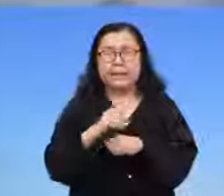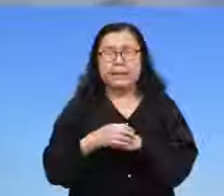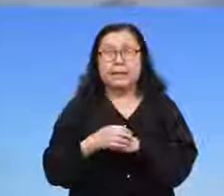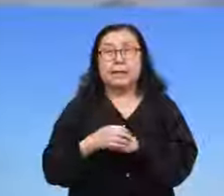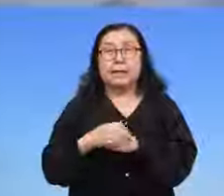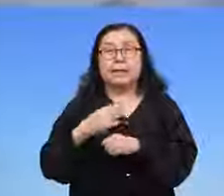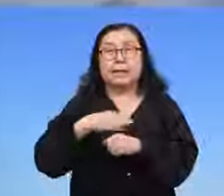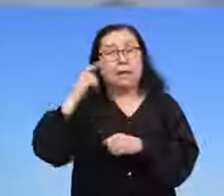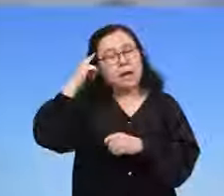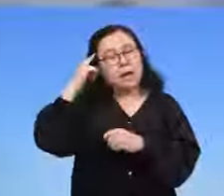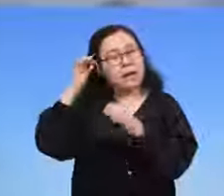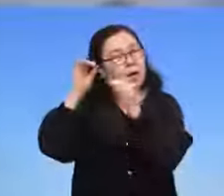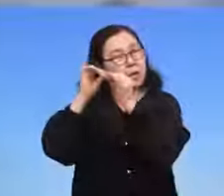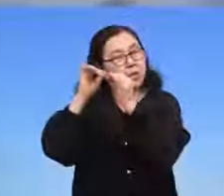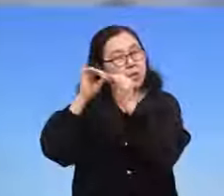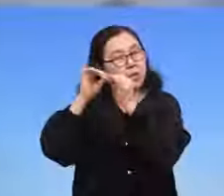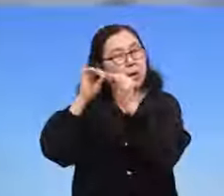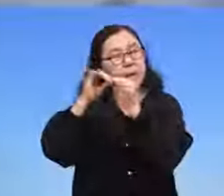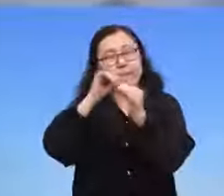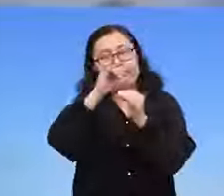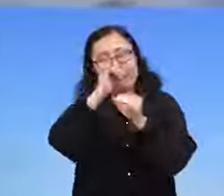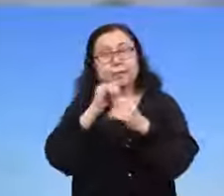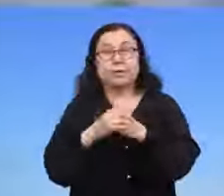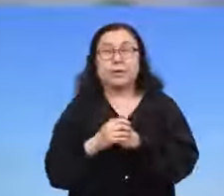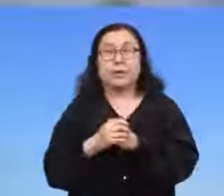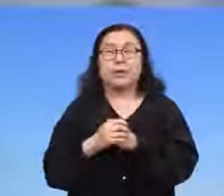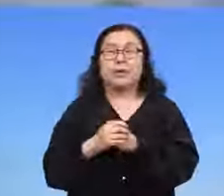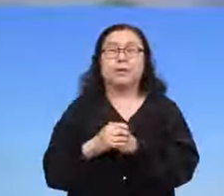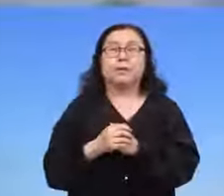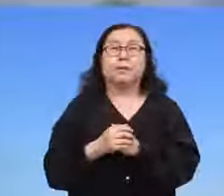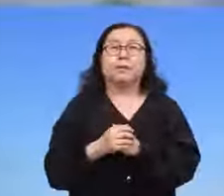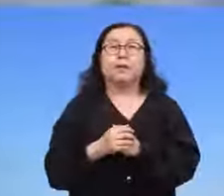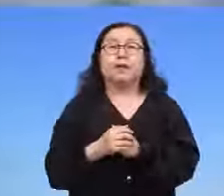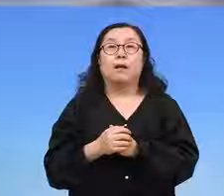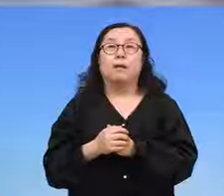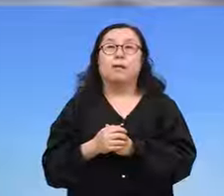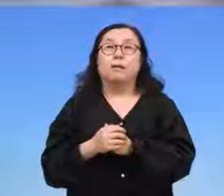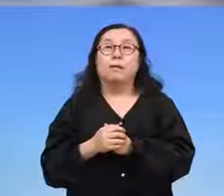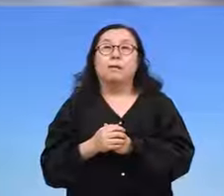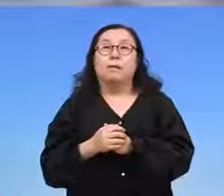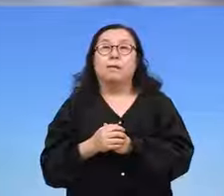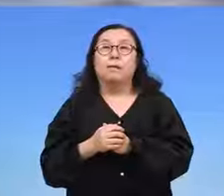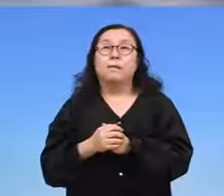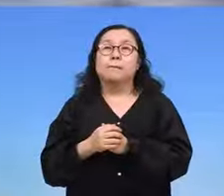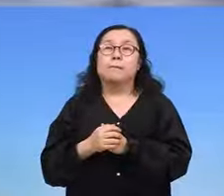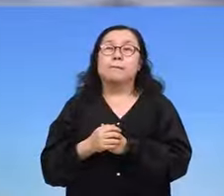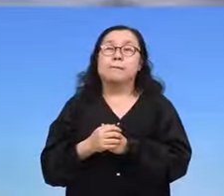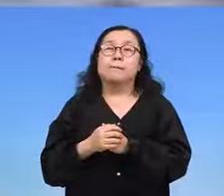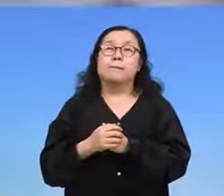그 내용이, 이게 저에게도 참 유익하겠다 해서 그걸 옮겨 적어 놓았습니다.